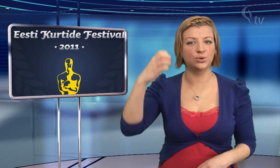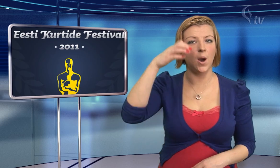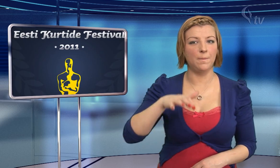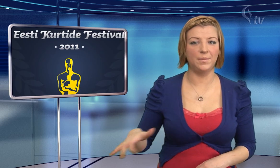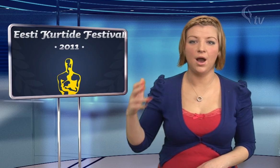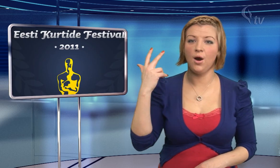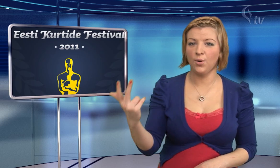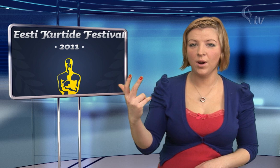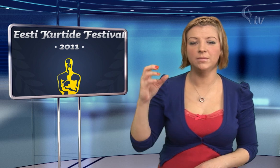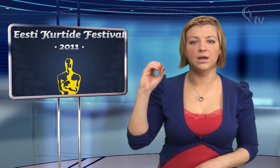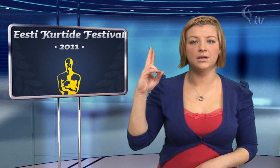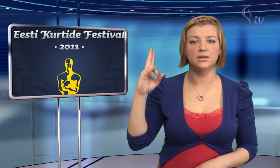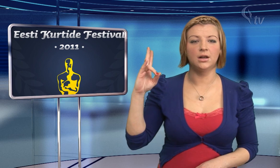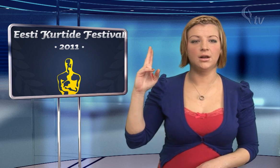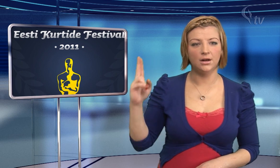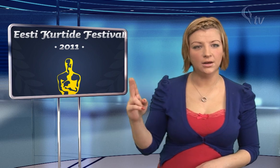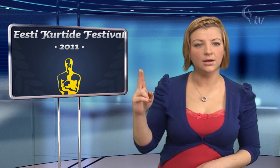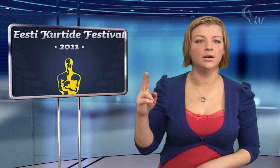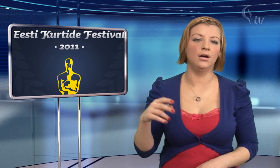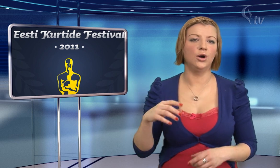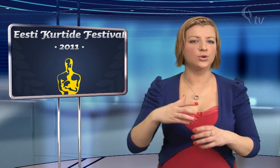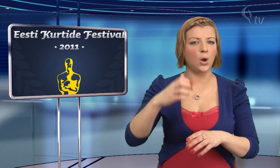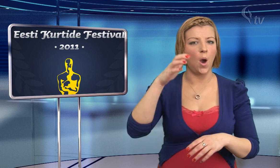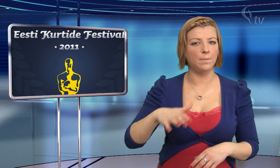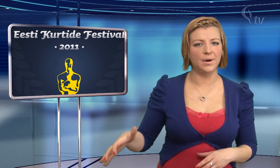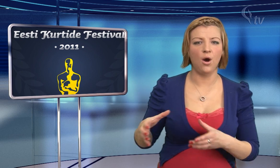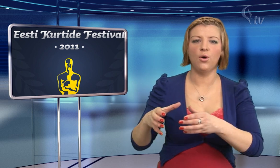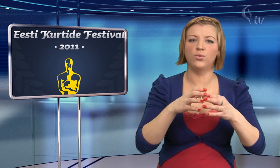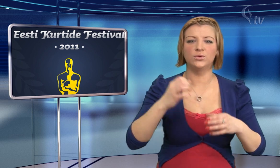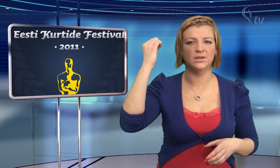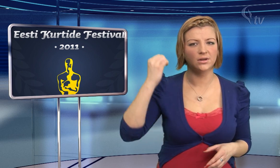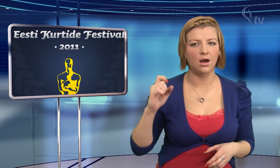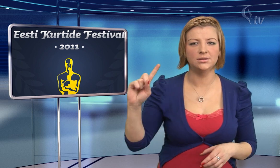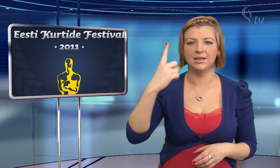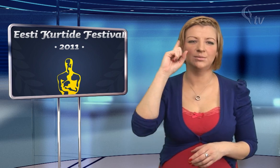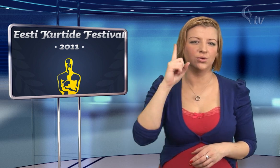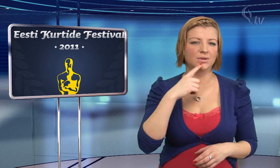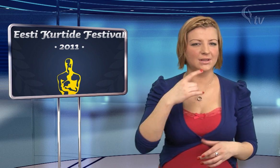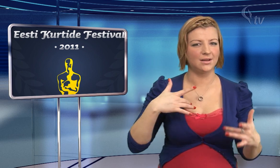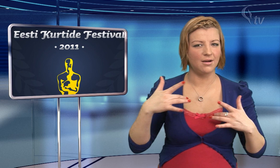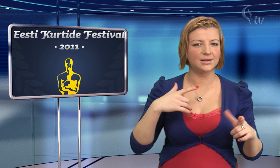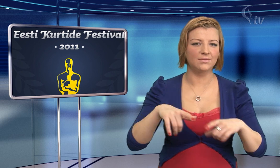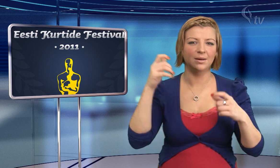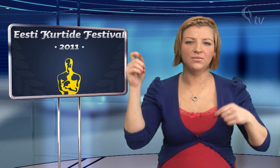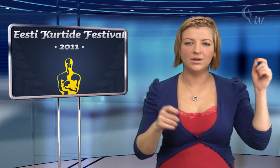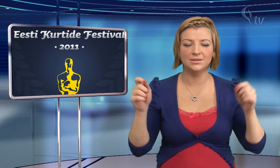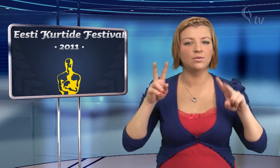Viieteistkümnendal oktoobril toimus EKNK Toompea koguduse saalis Toompea 3 esimene kurtide teatri- ja